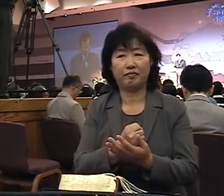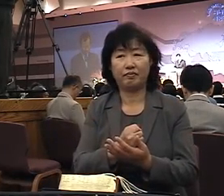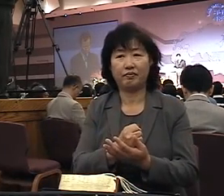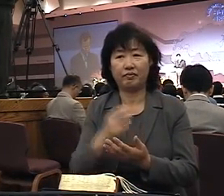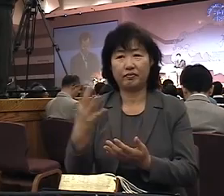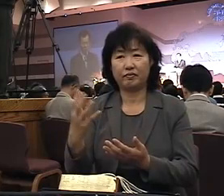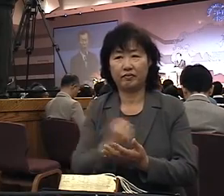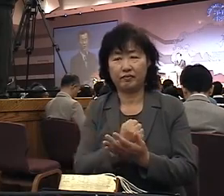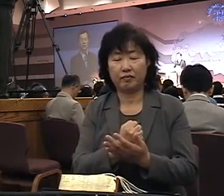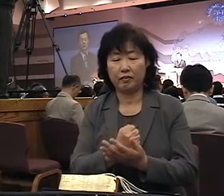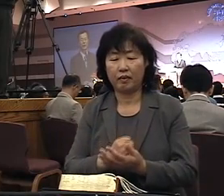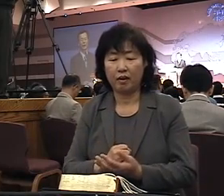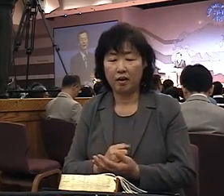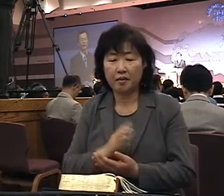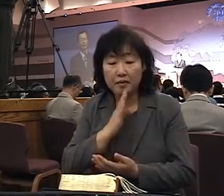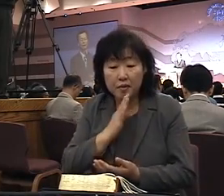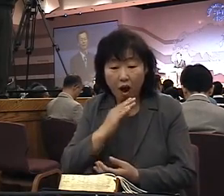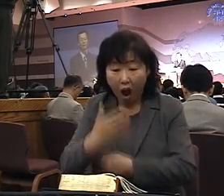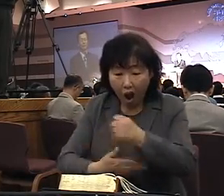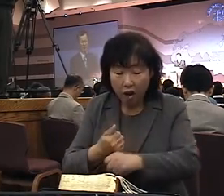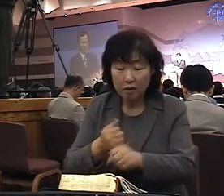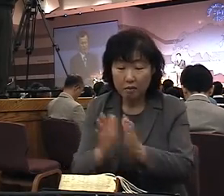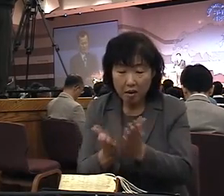이게 과연 성경 말씀인가?